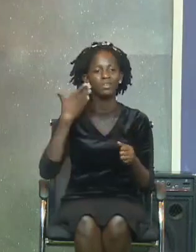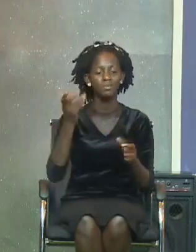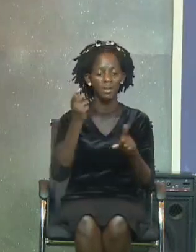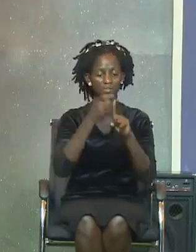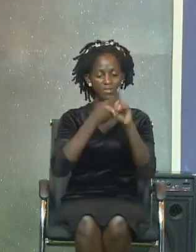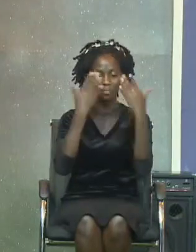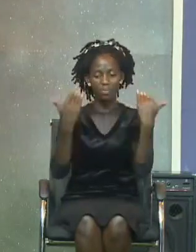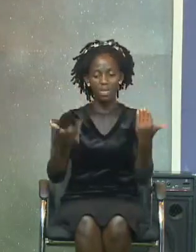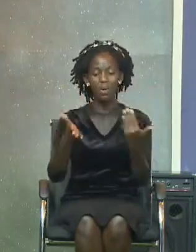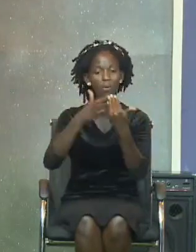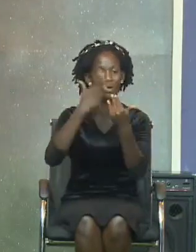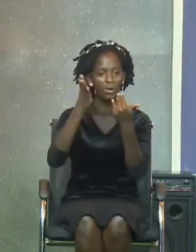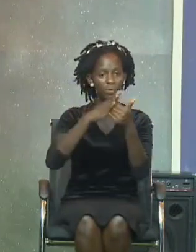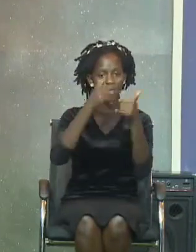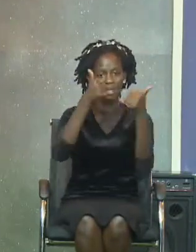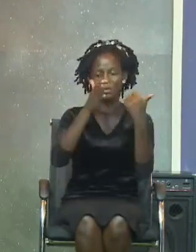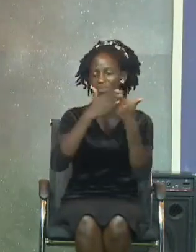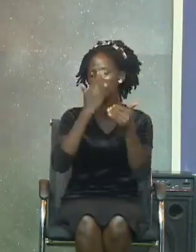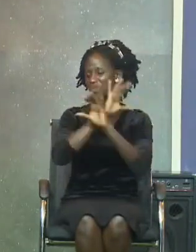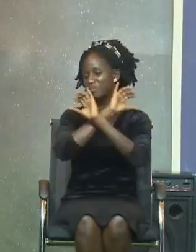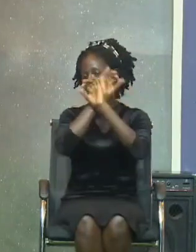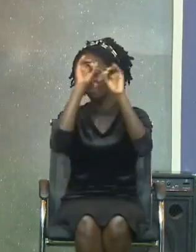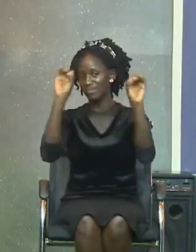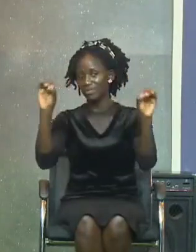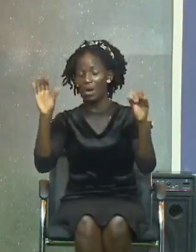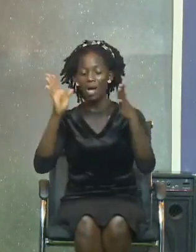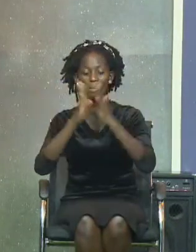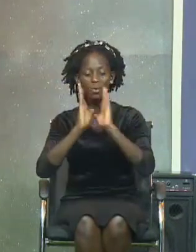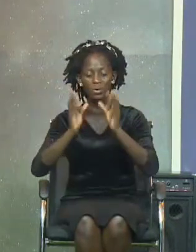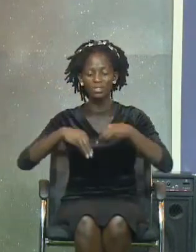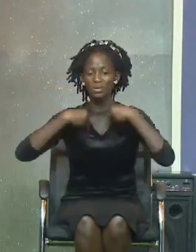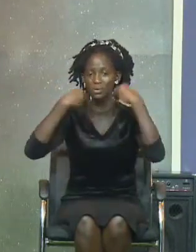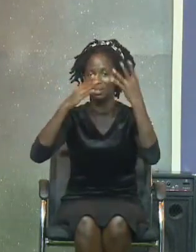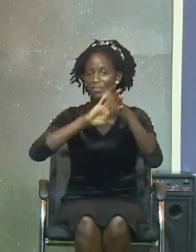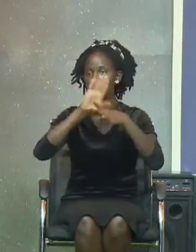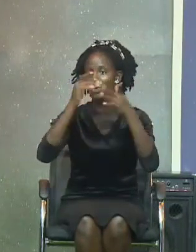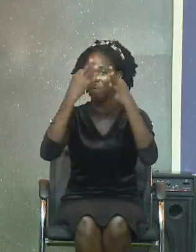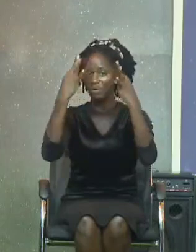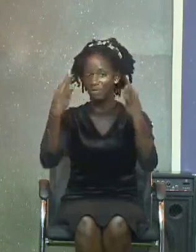nja mumulabirira tofaayo nkusonyiye